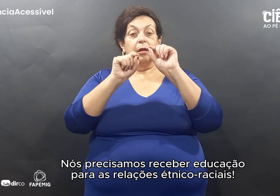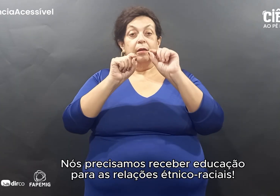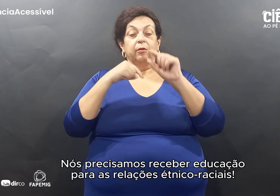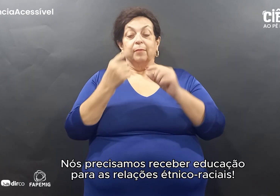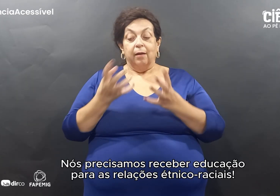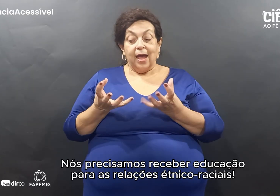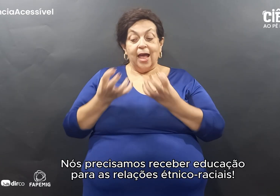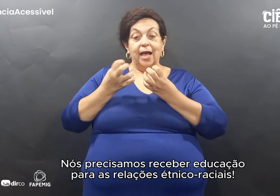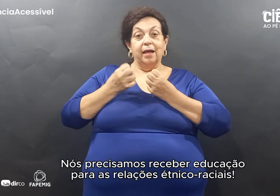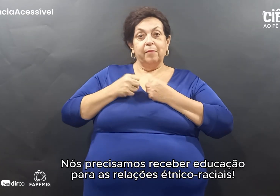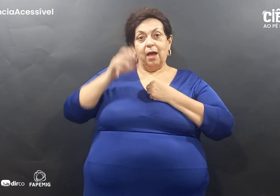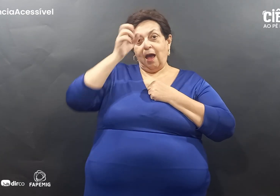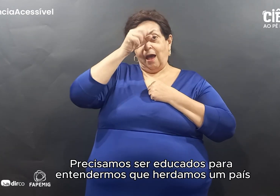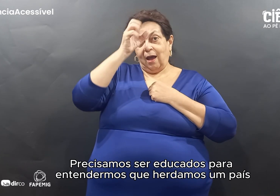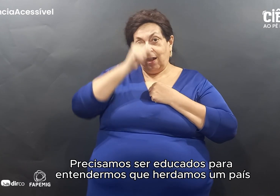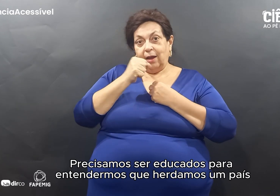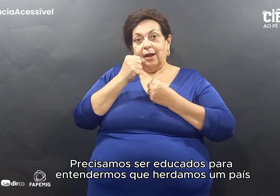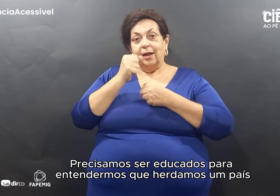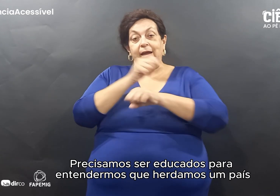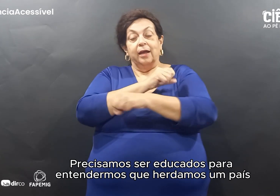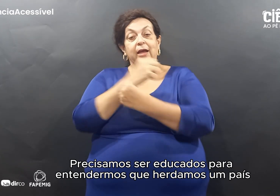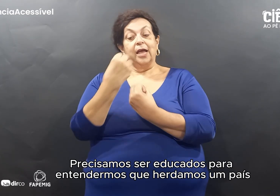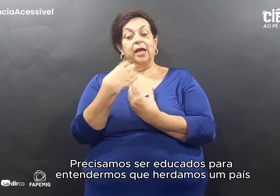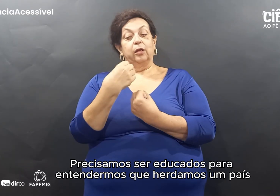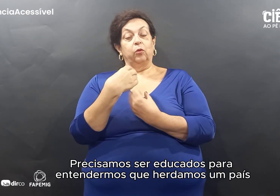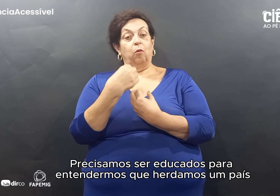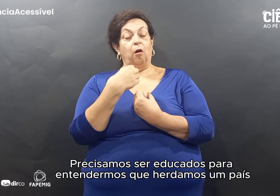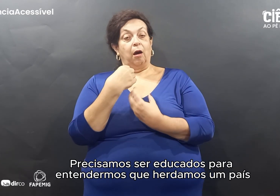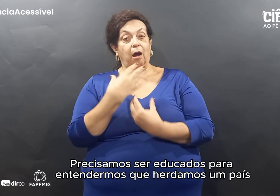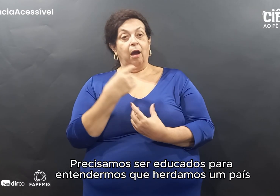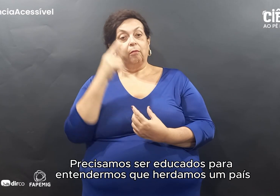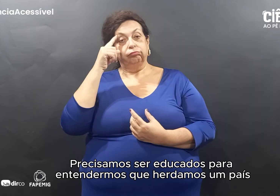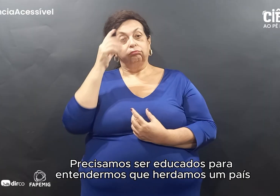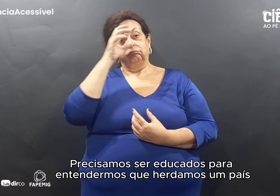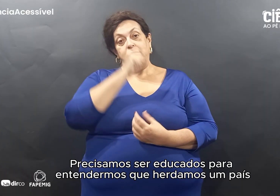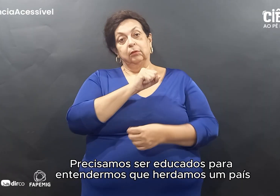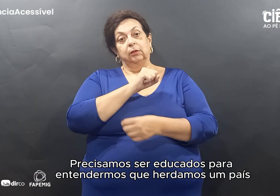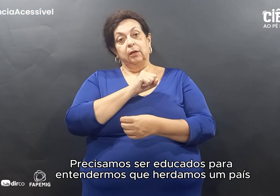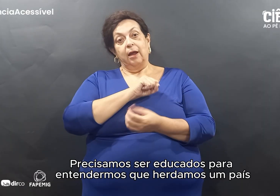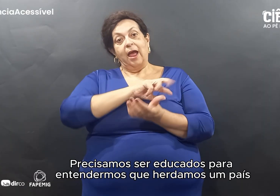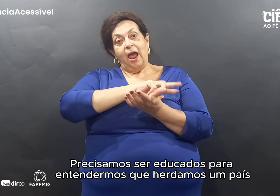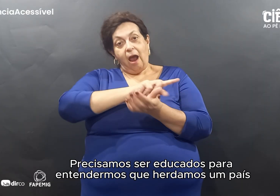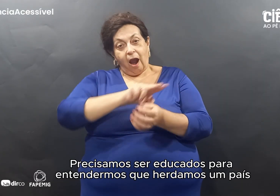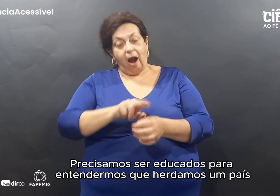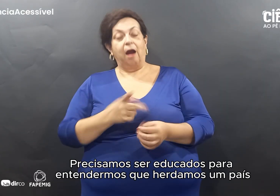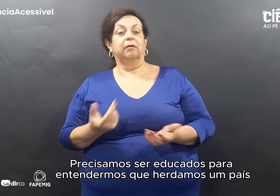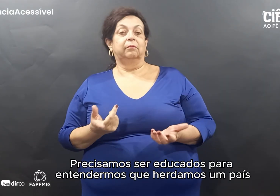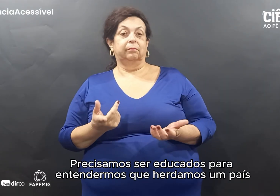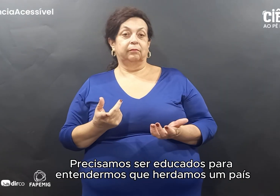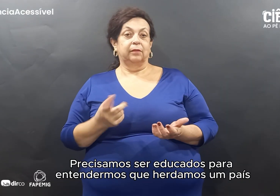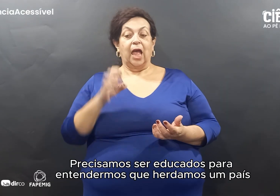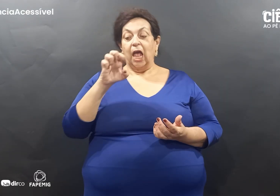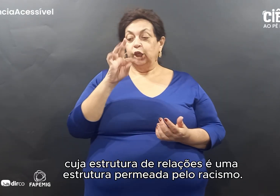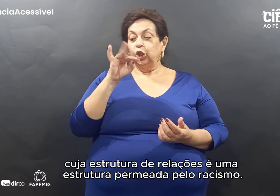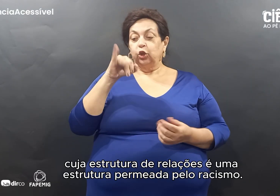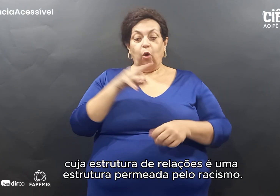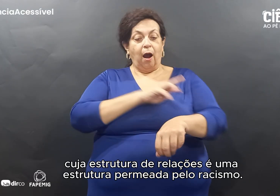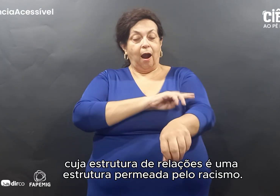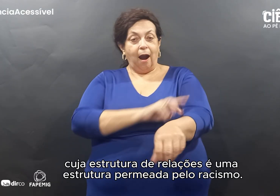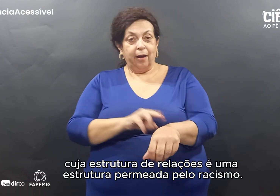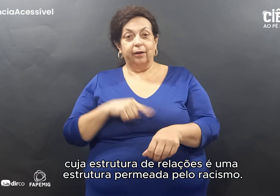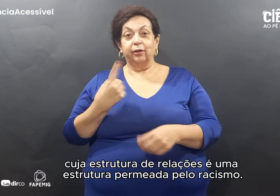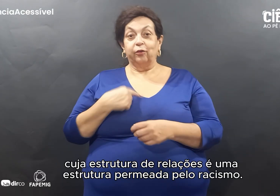para as relações étnico-raciais. Precisamos ser educados para entendermos que herdamos um país